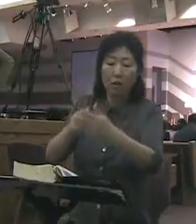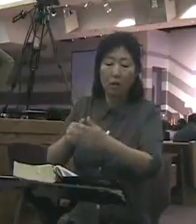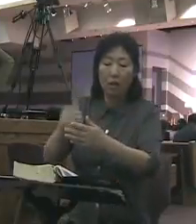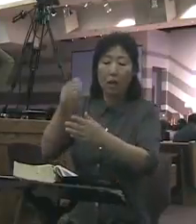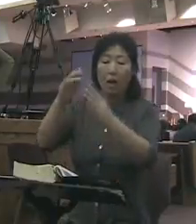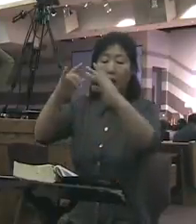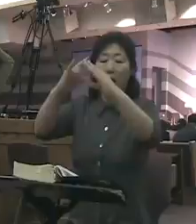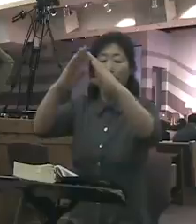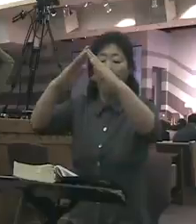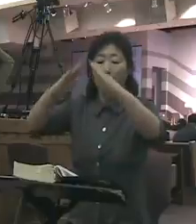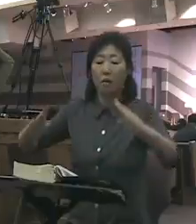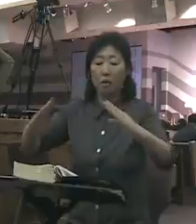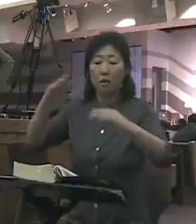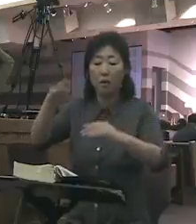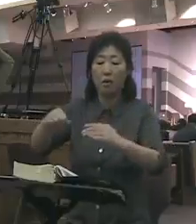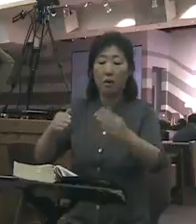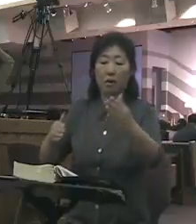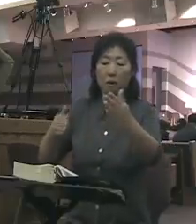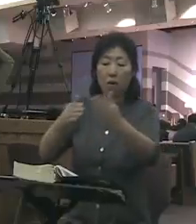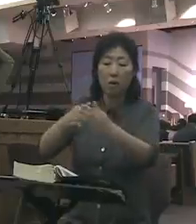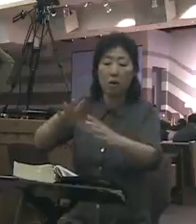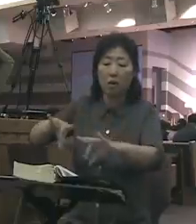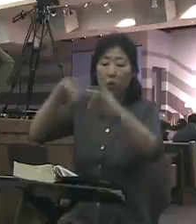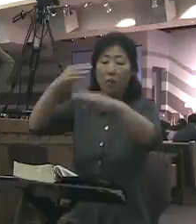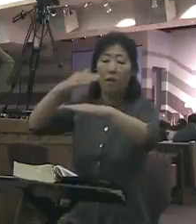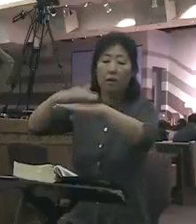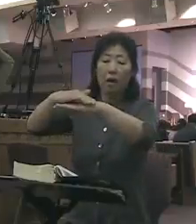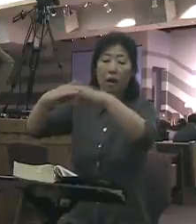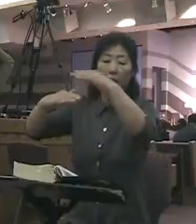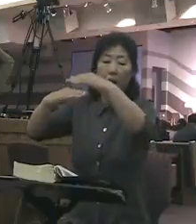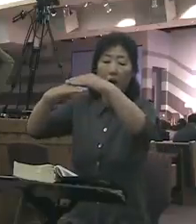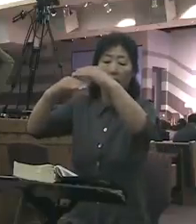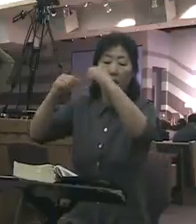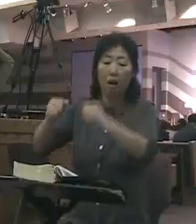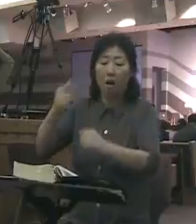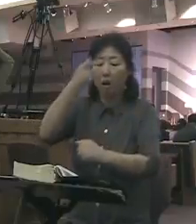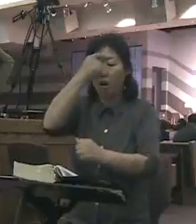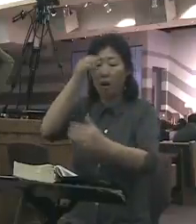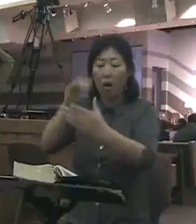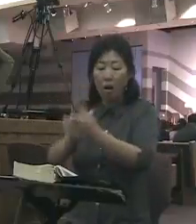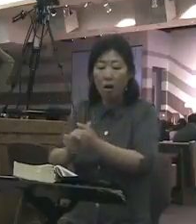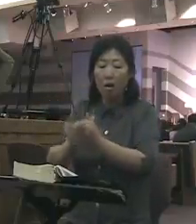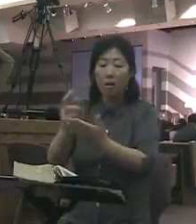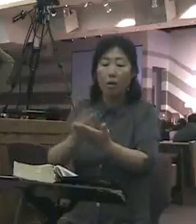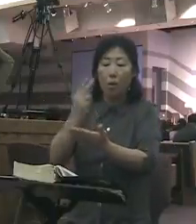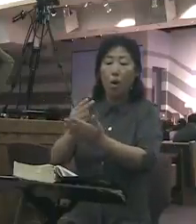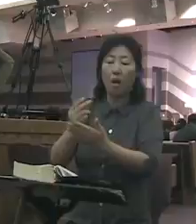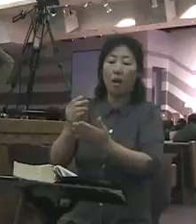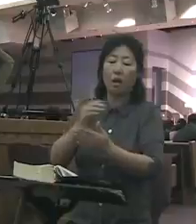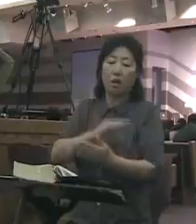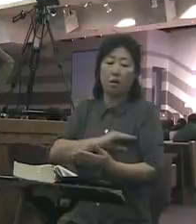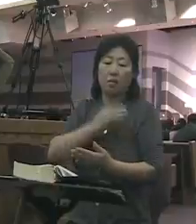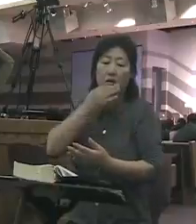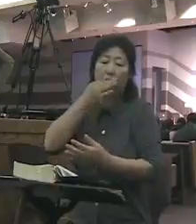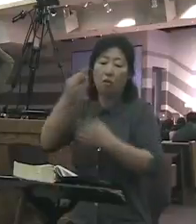그가 처음으로 단을 쌓은 곳이라. 그가 거기서 여호와의 이름을 불렀더라. 아브라함이